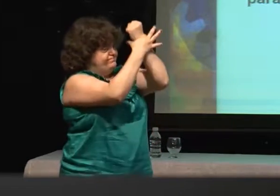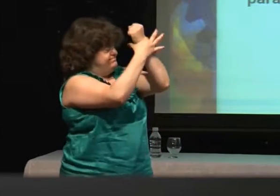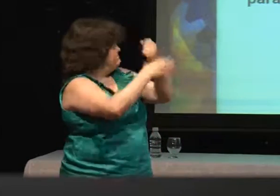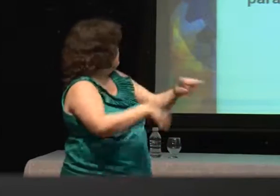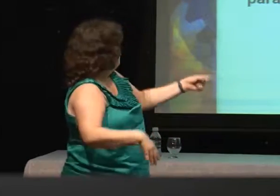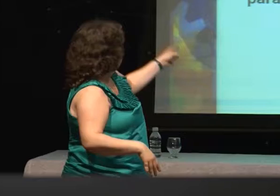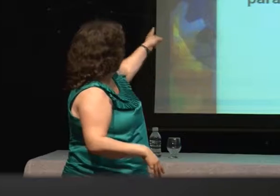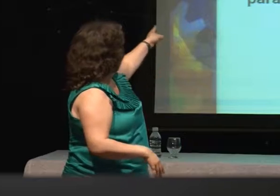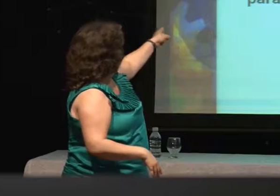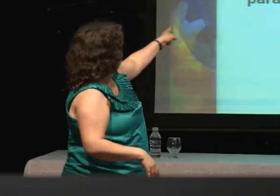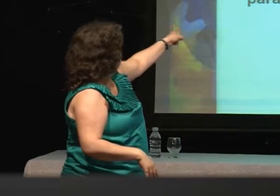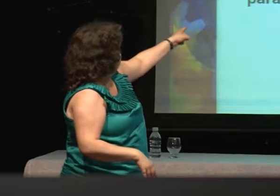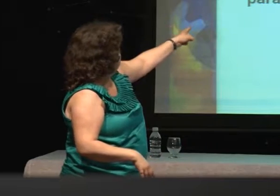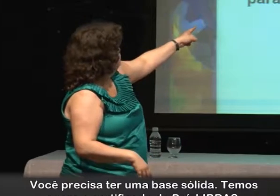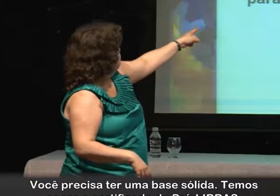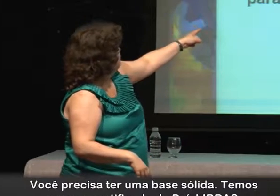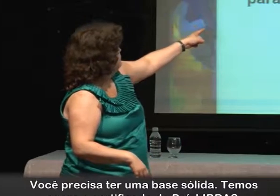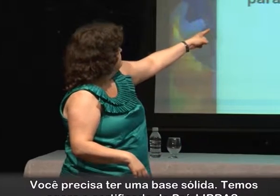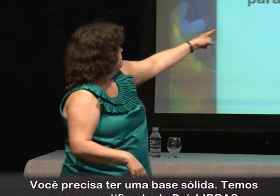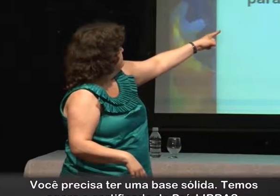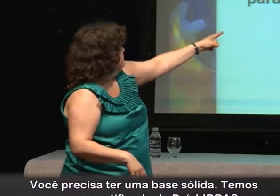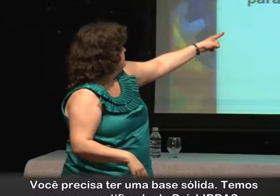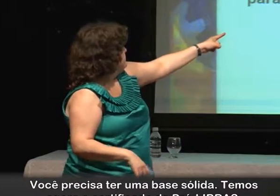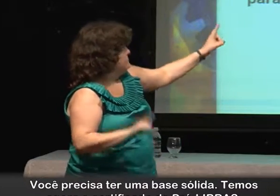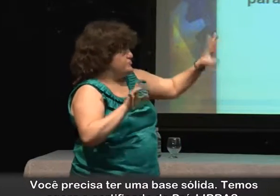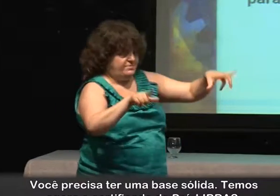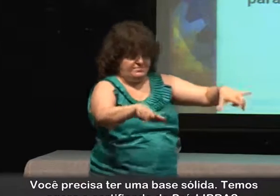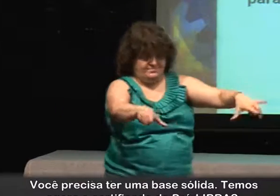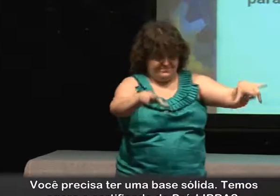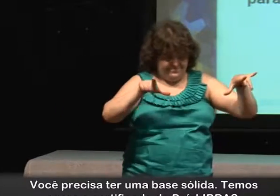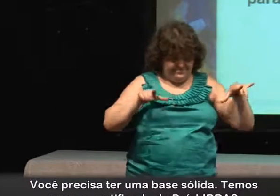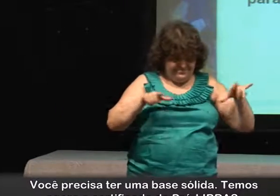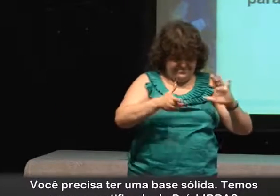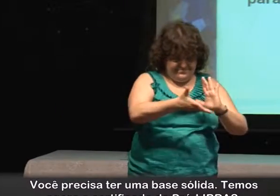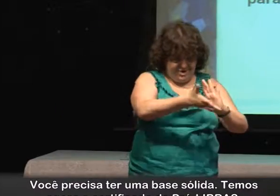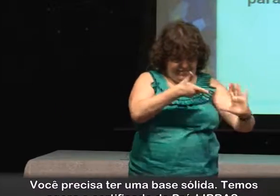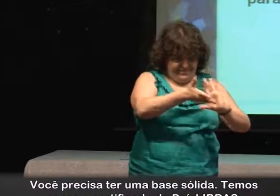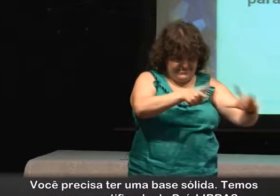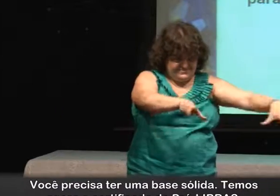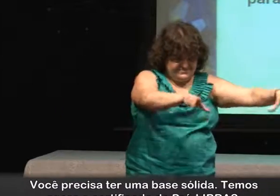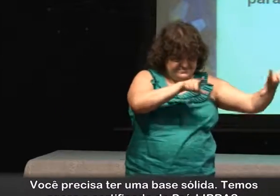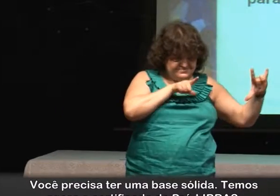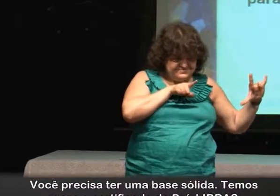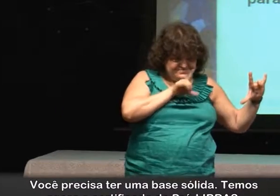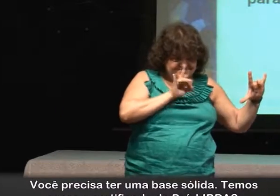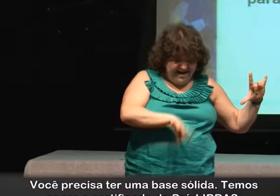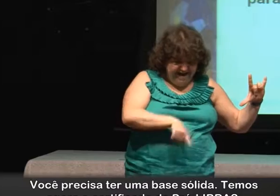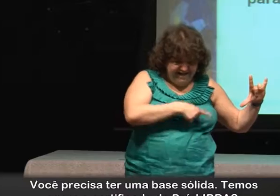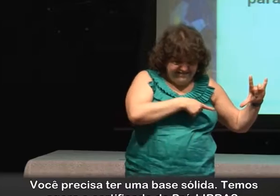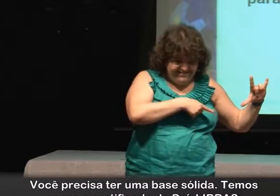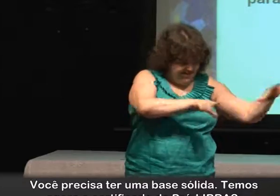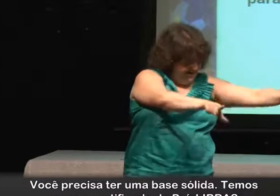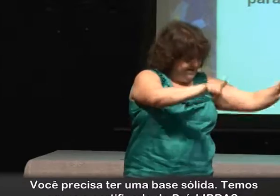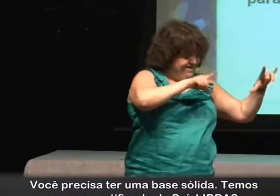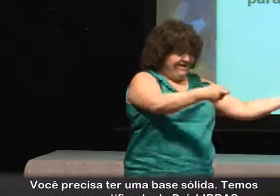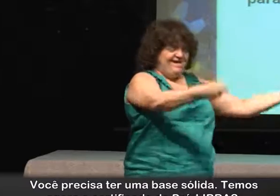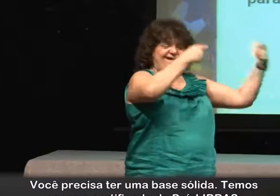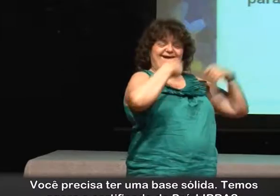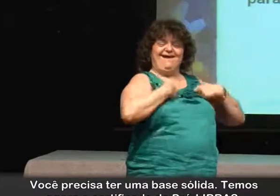Se você não tem você precisa ter uma base sólida né? Aí a gente tem agora o certificado do ProLibras,